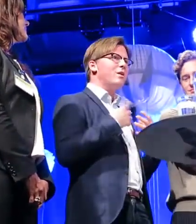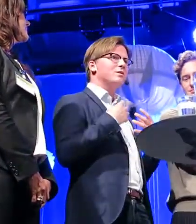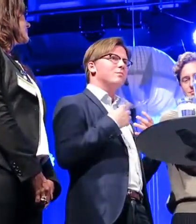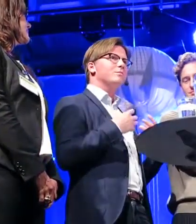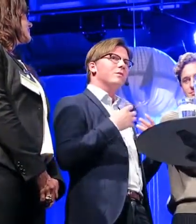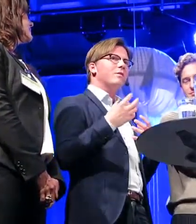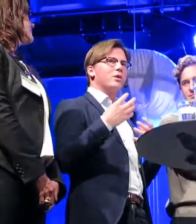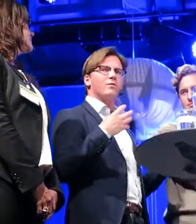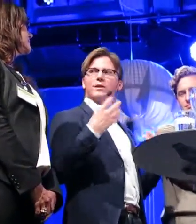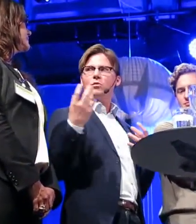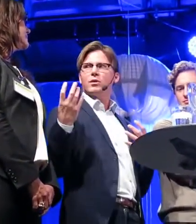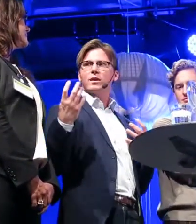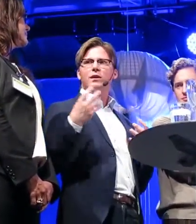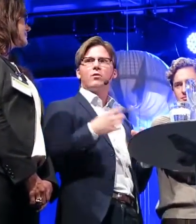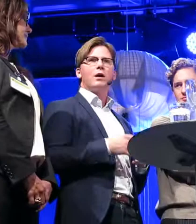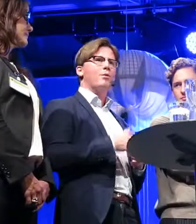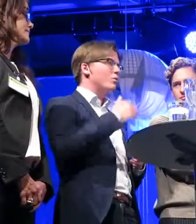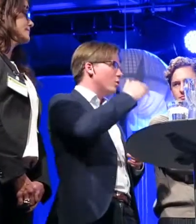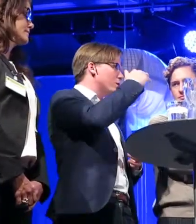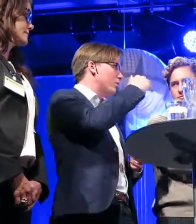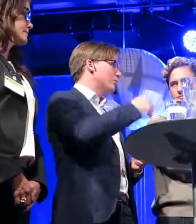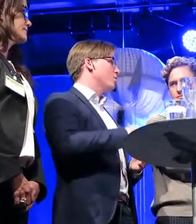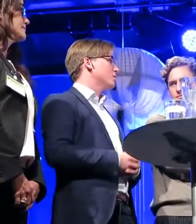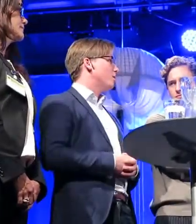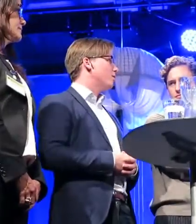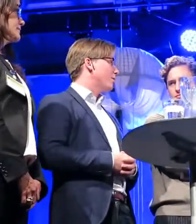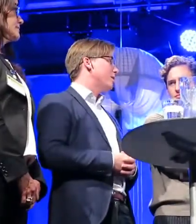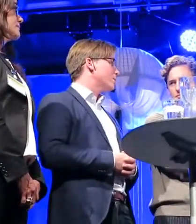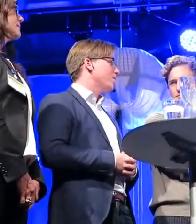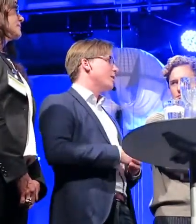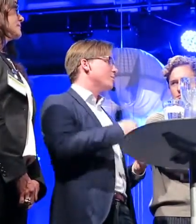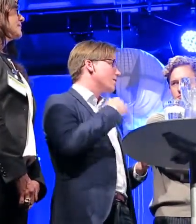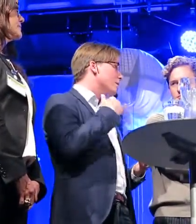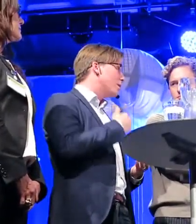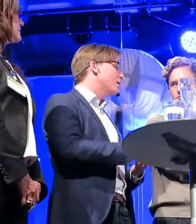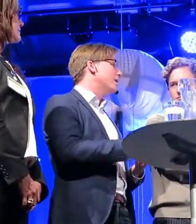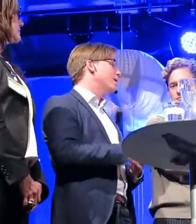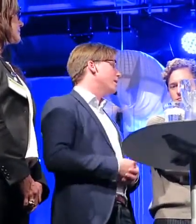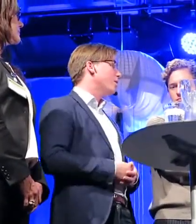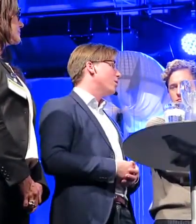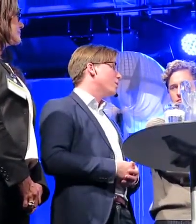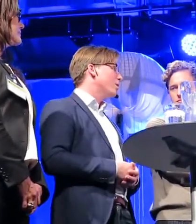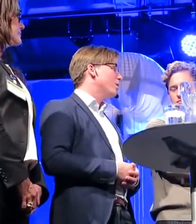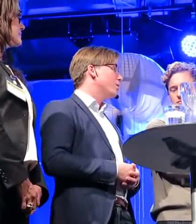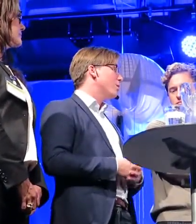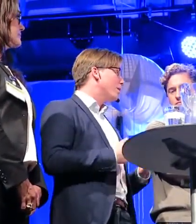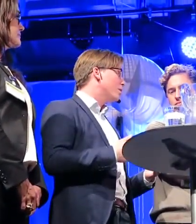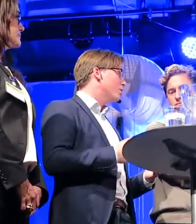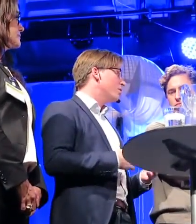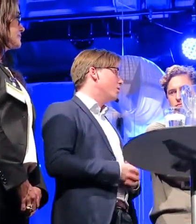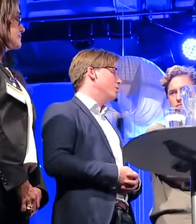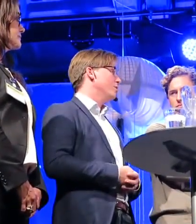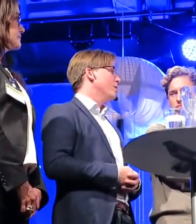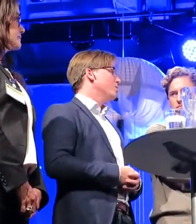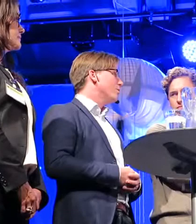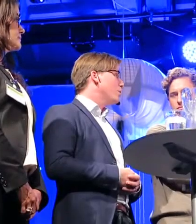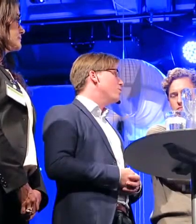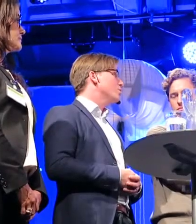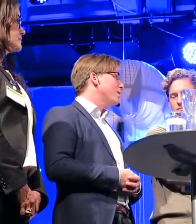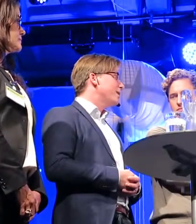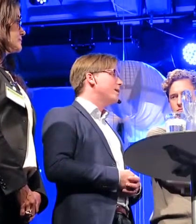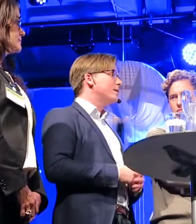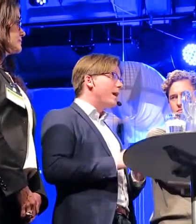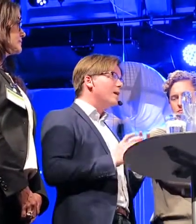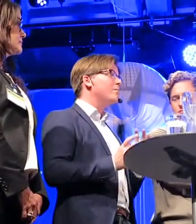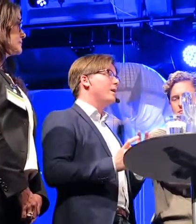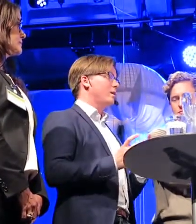Vi har liksom i och för sig lite olika ingångar på hur högt klimatmål ska vara, men vi är liksom överens om att vi ska egentligen lika högre på EU-nivå än vad EU gör nu. Så vi